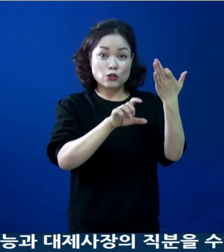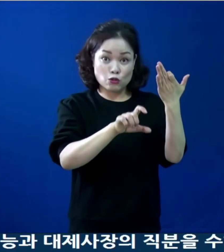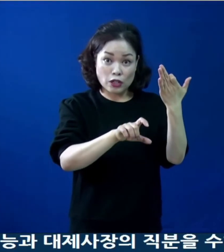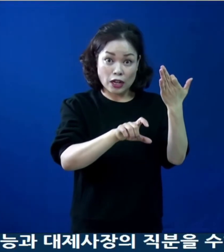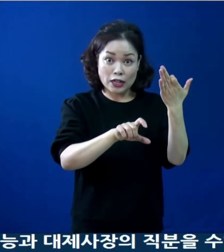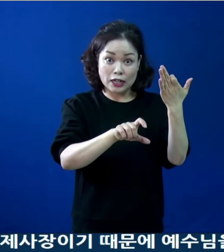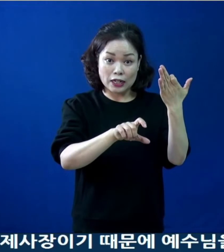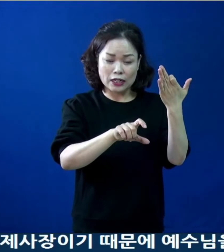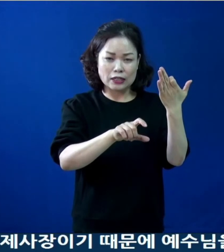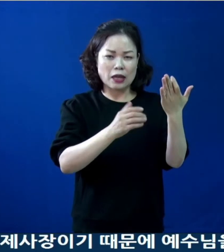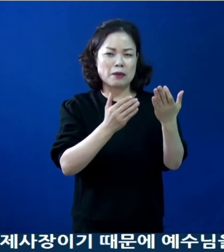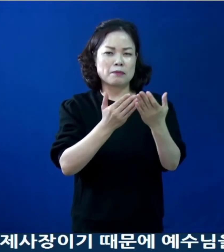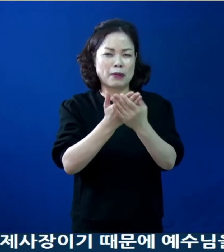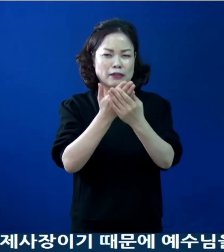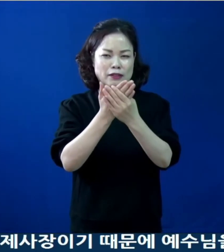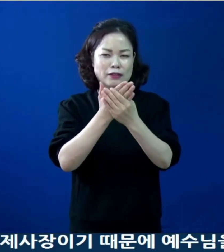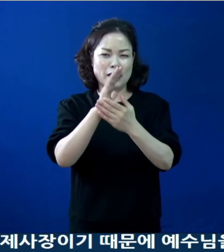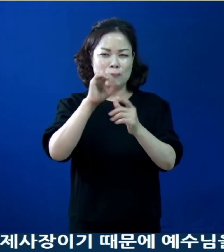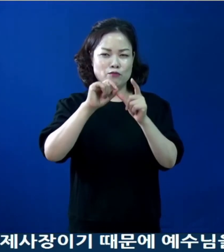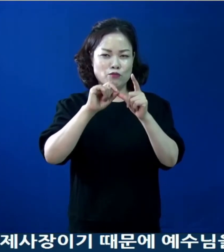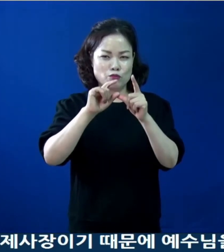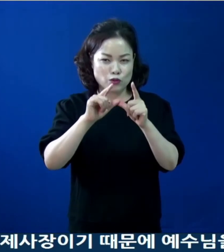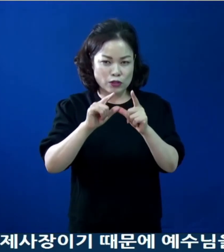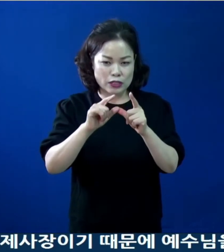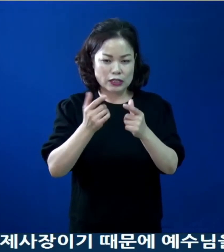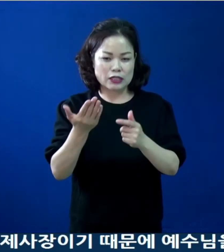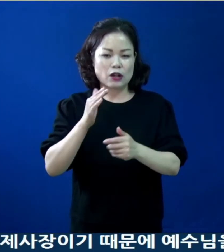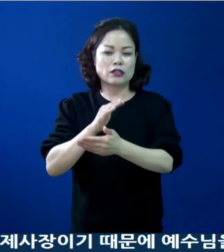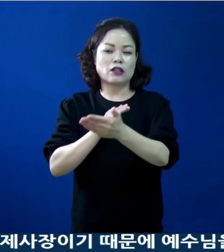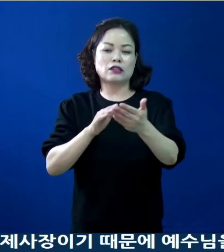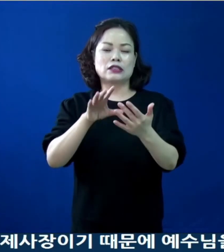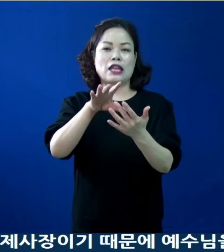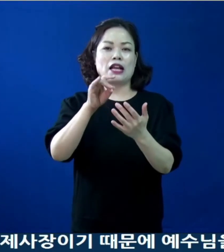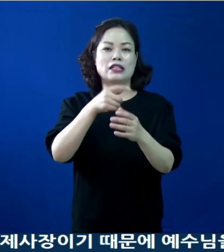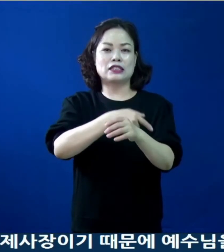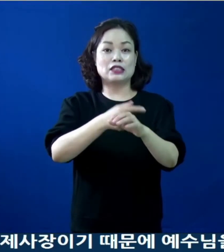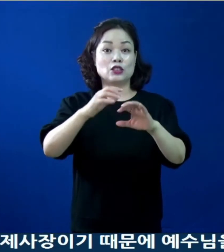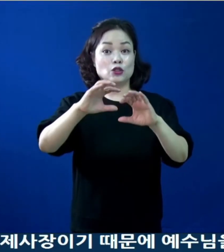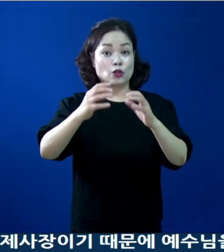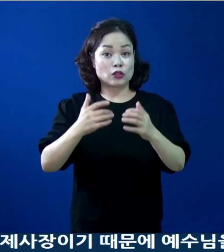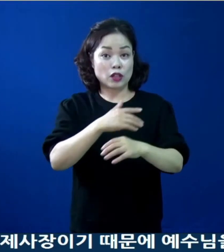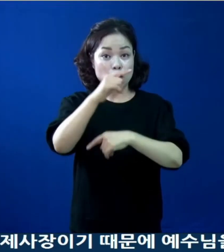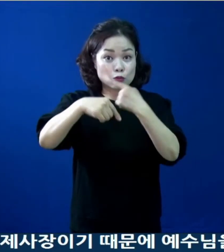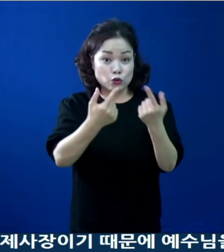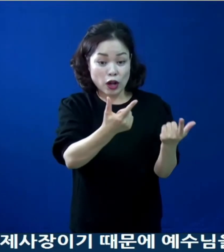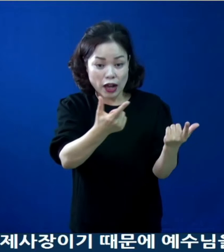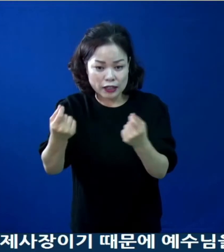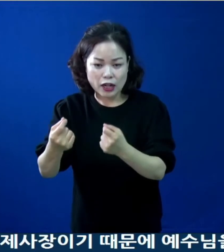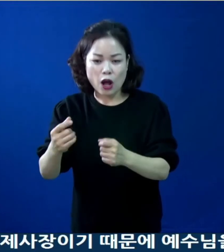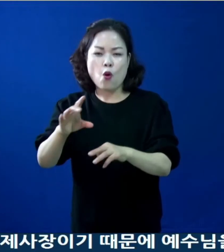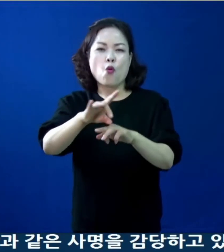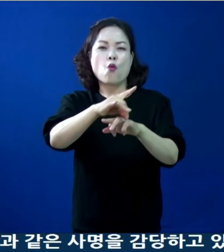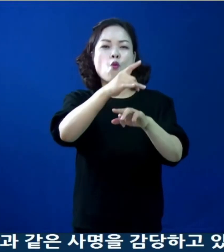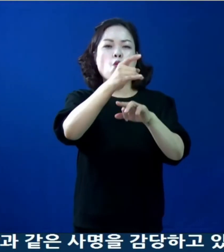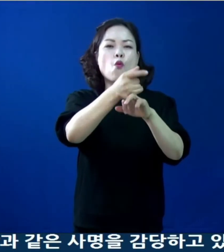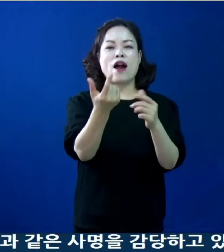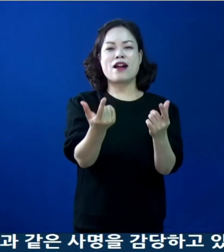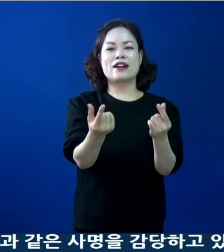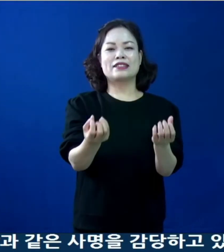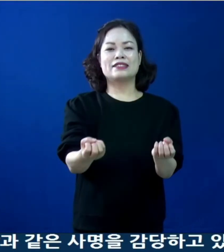이렇게 좀 발전 인용된 부분입니다. 그러나 너희는 택하신 족속이요, 다음 여러분 읽습니다. 왕